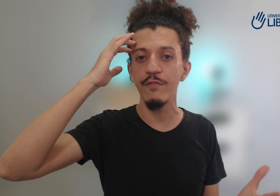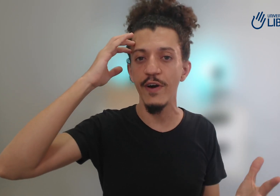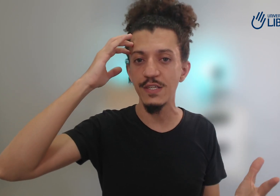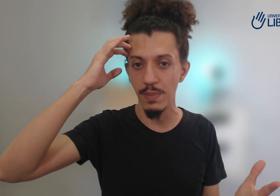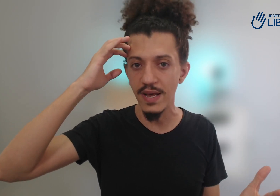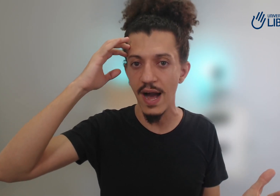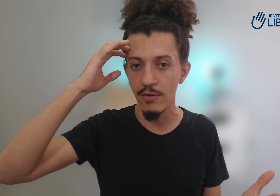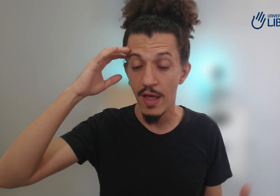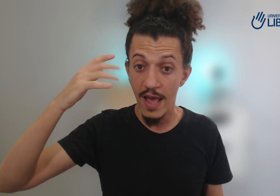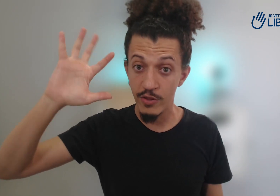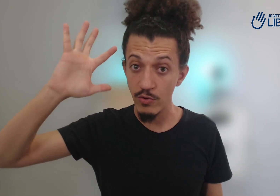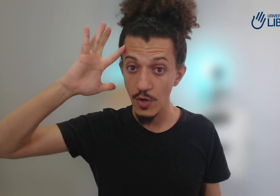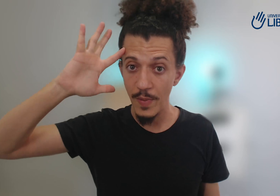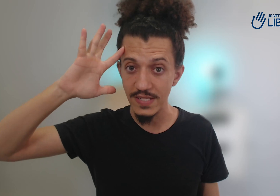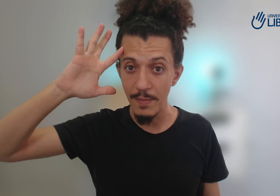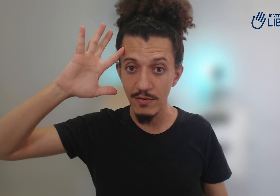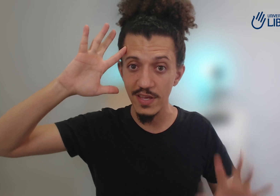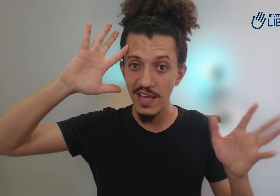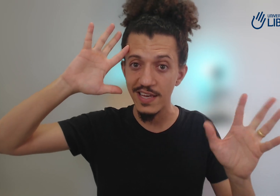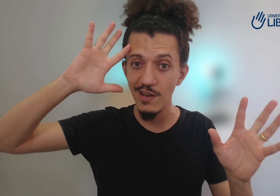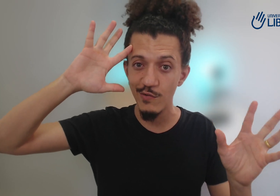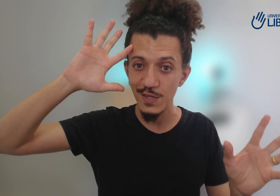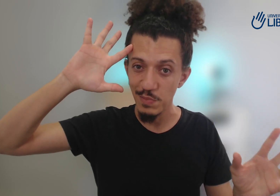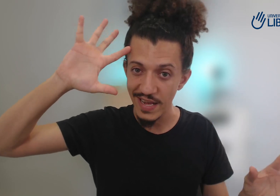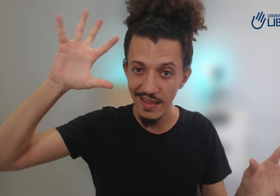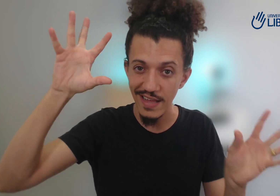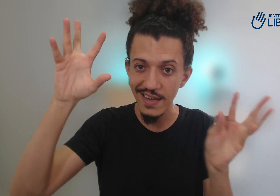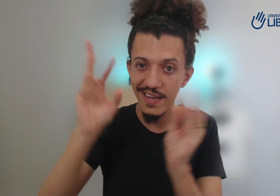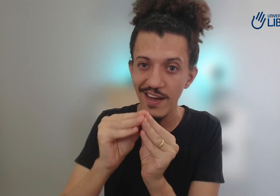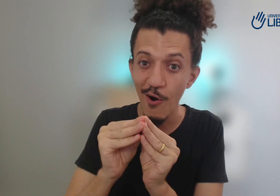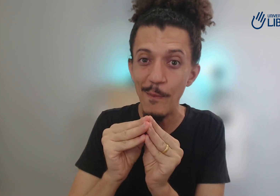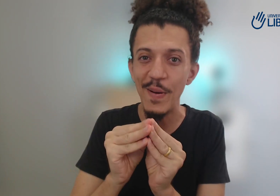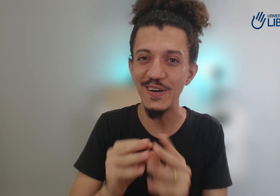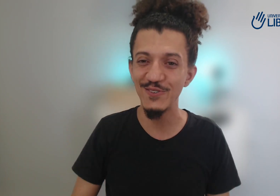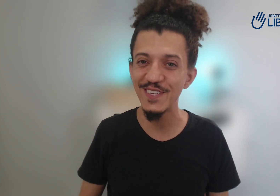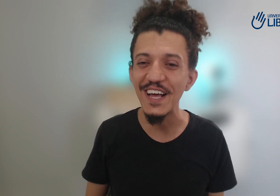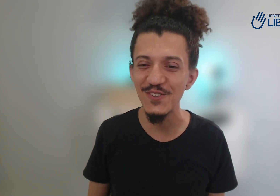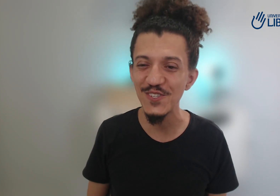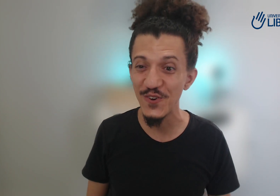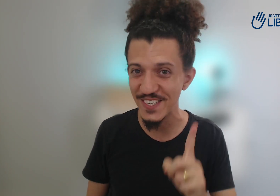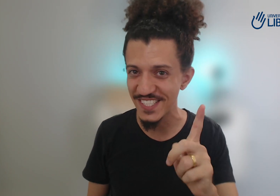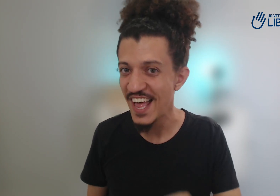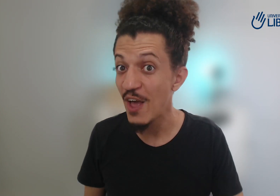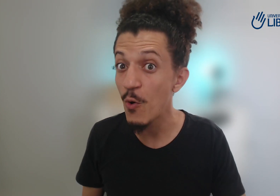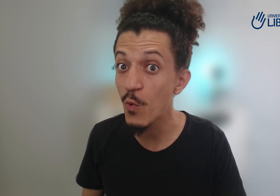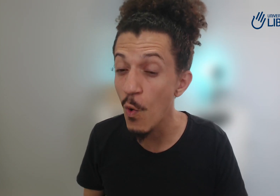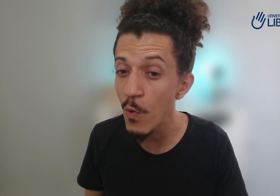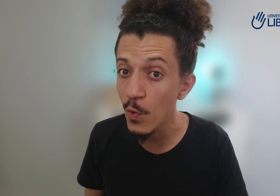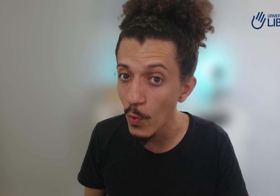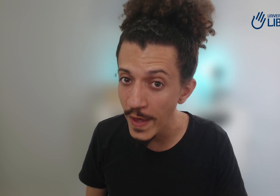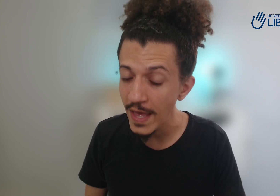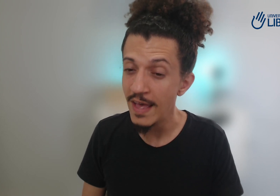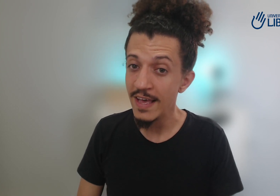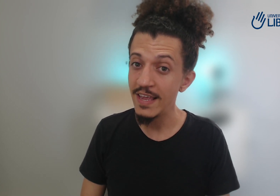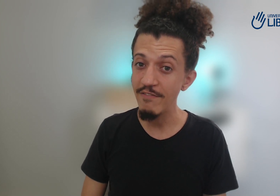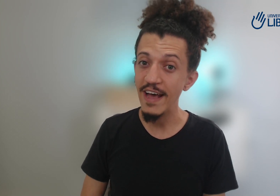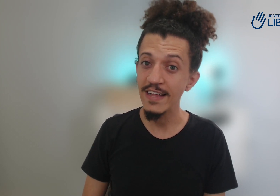foi explicado. Então, o seu pensamento aqui, aquilo que foi explicado está aqui. Opa, juntei as duas coisas. Eu concluí que, na